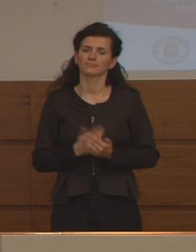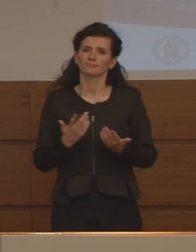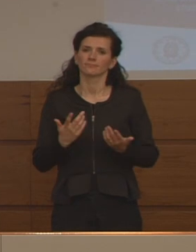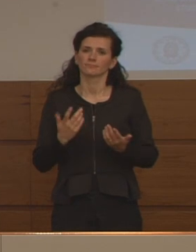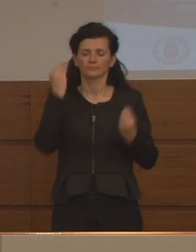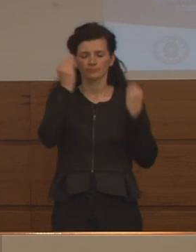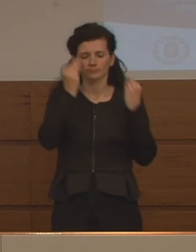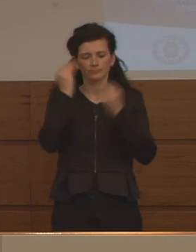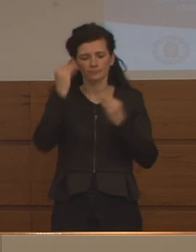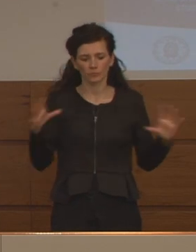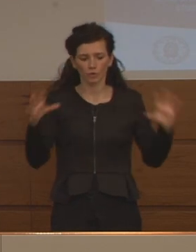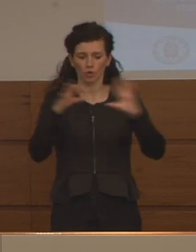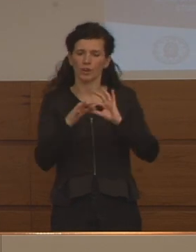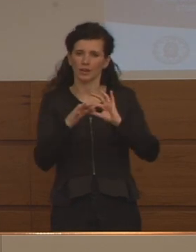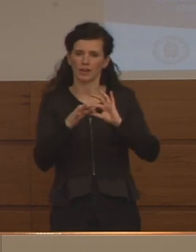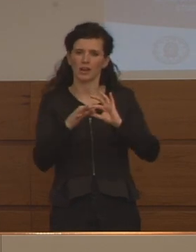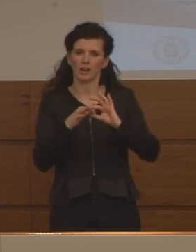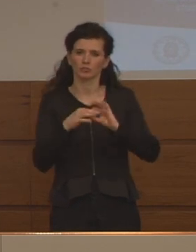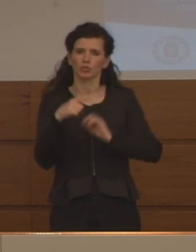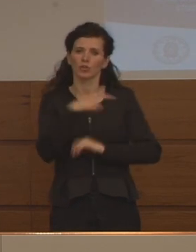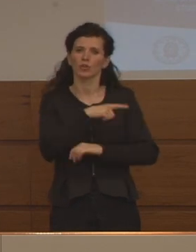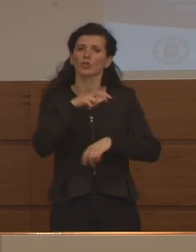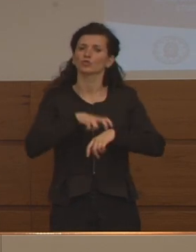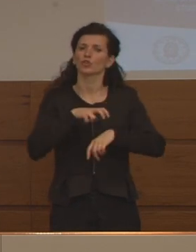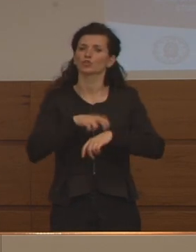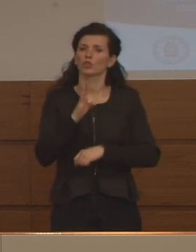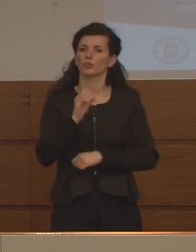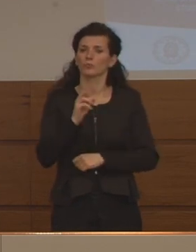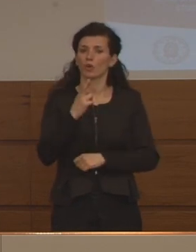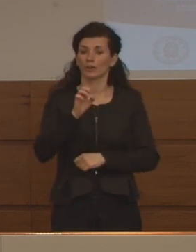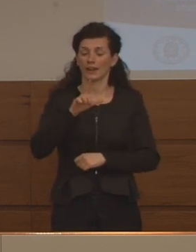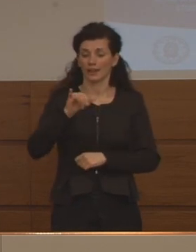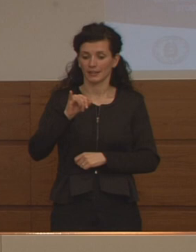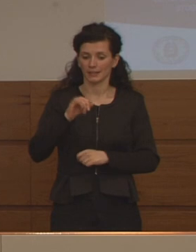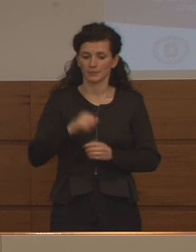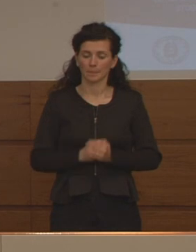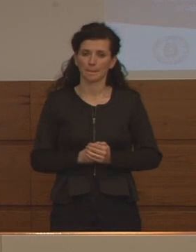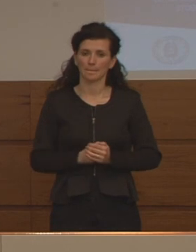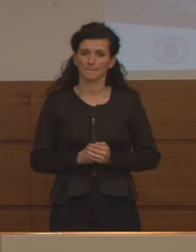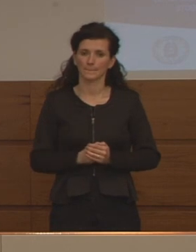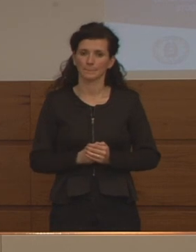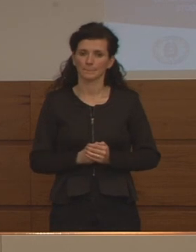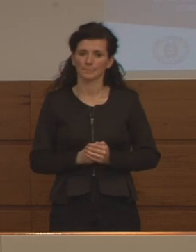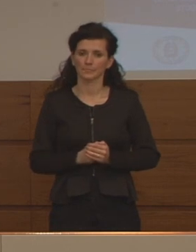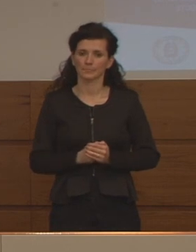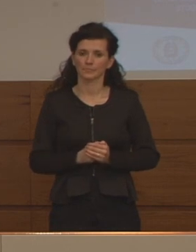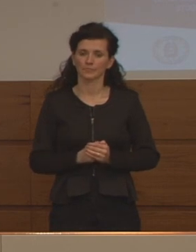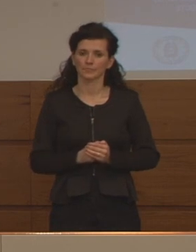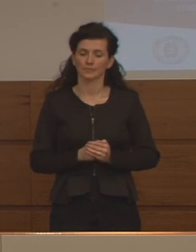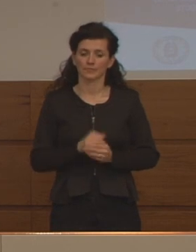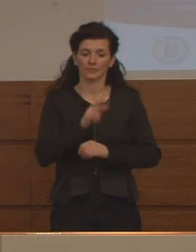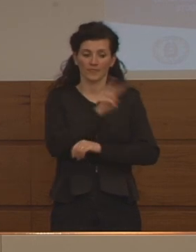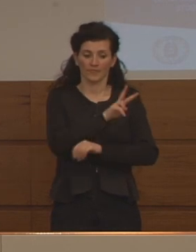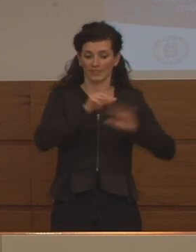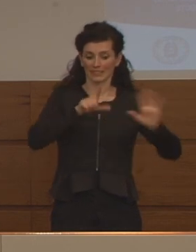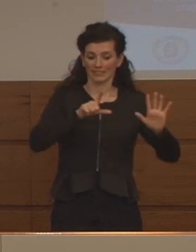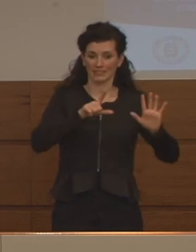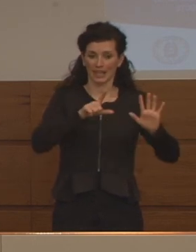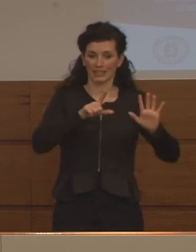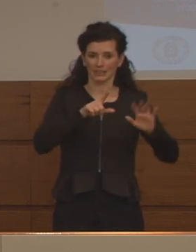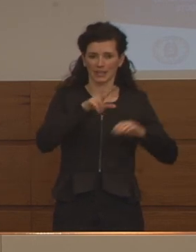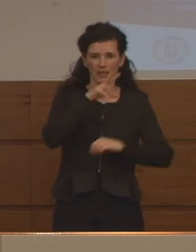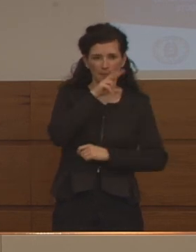quello che ha detto il dottor borrelli se guardiamo i numeri dal 27 di marzo